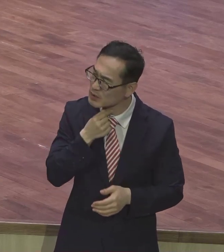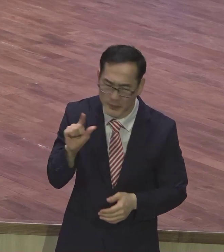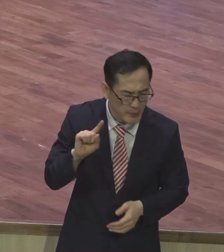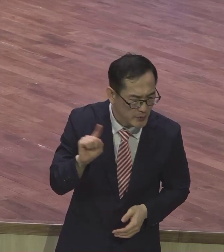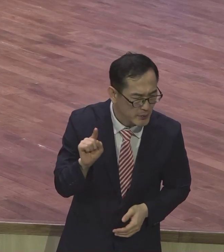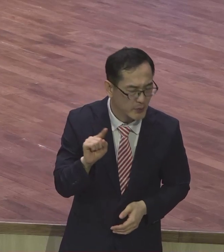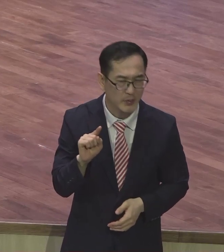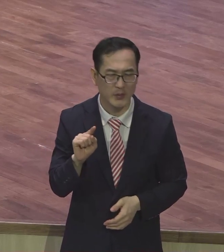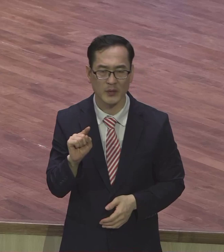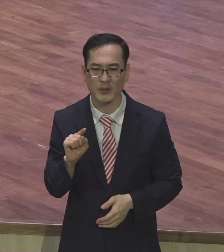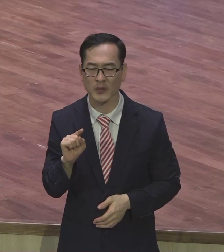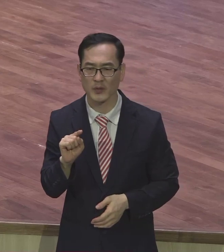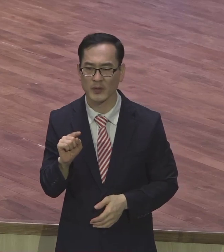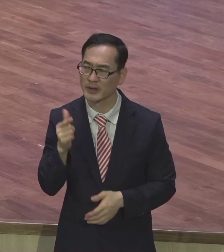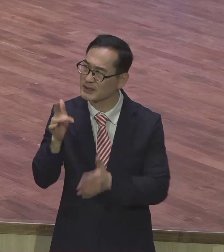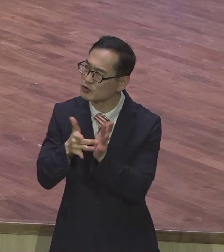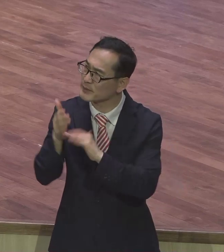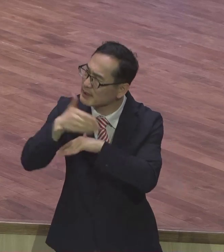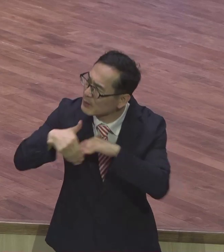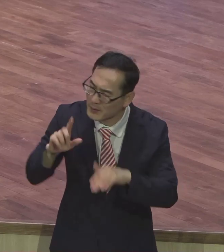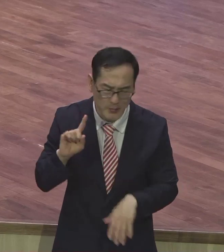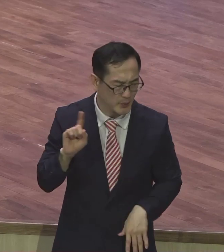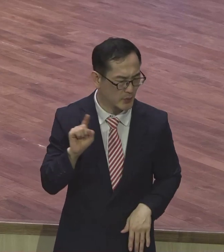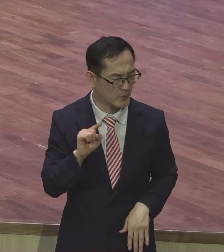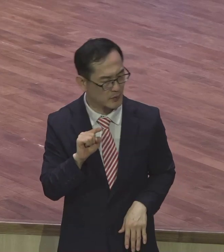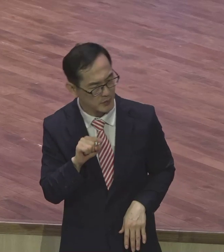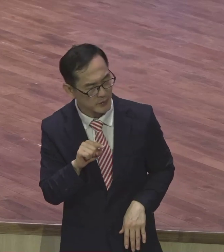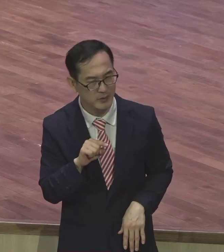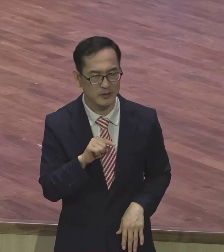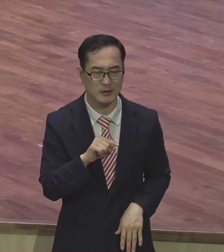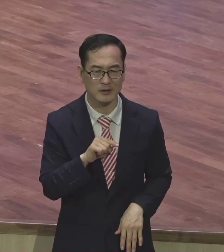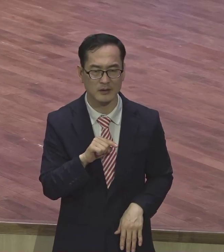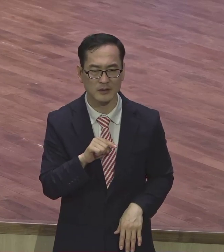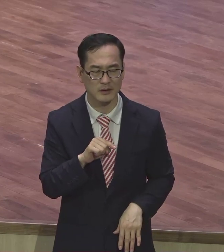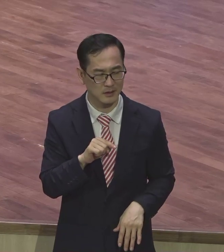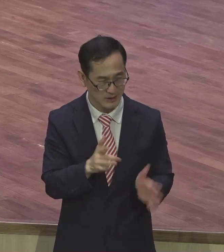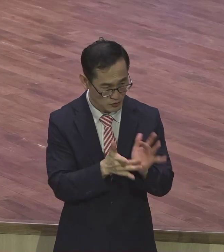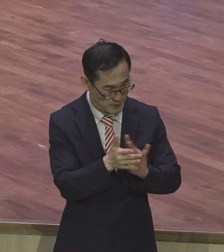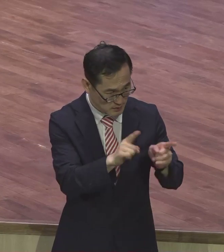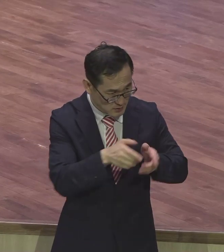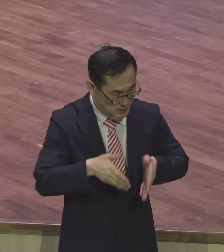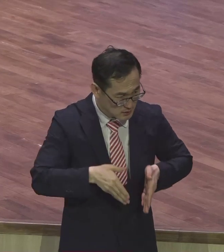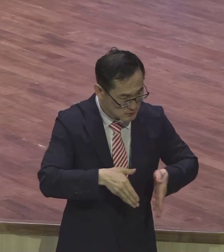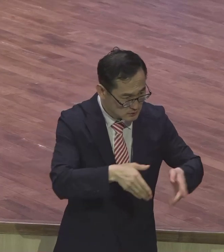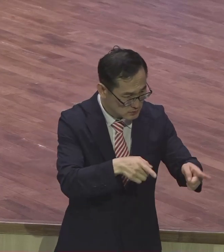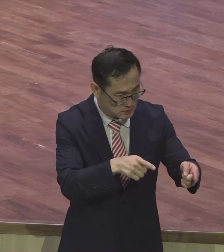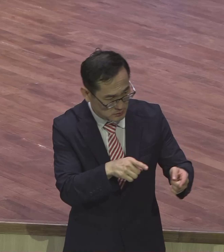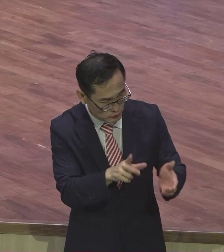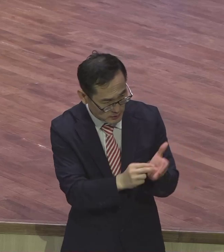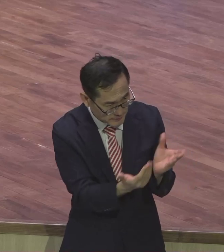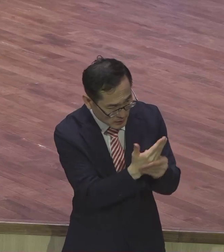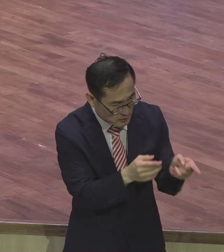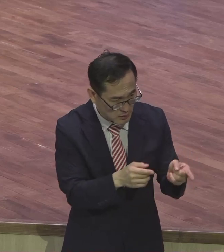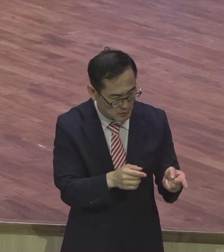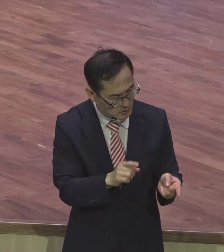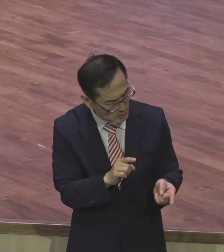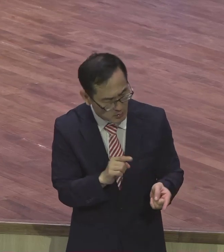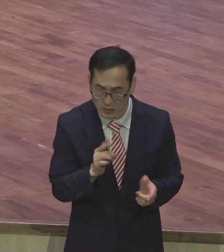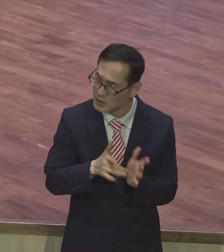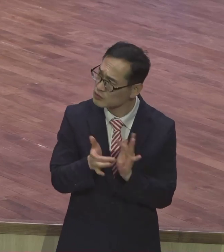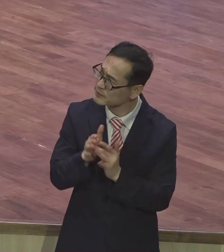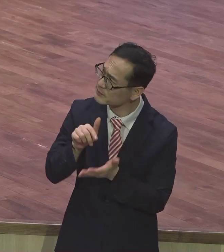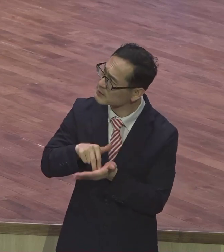내 뜻이 무엇일까 예수님이 이런 문제가 내게 생겨서 예수님께서 왜 이걸 허락하셨을까 예수님께서로 시작하시기 바랍니다